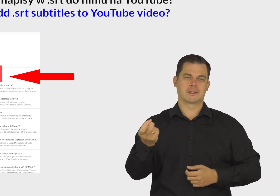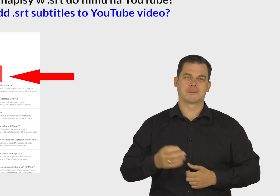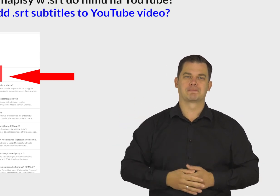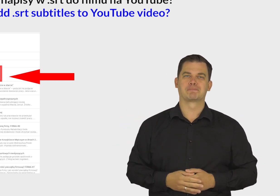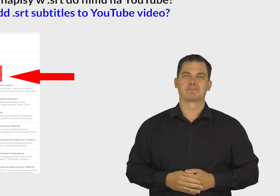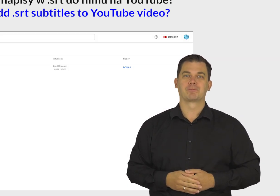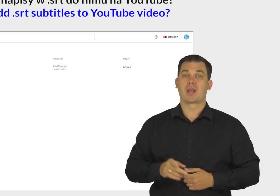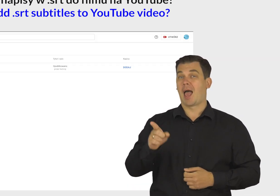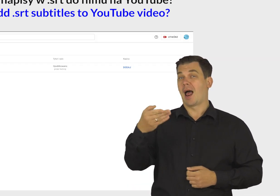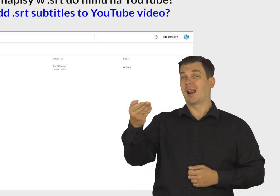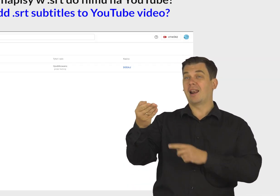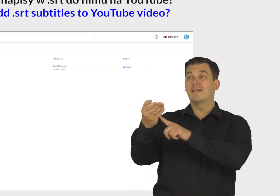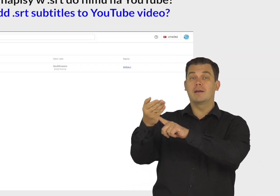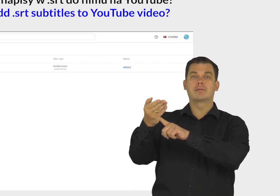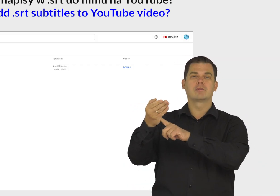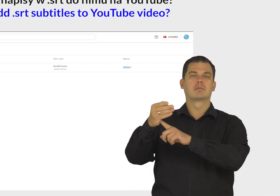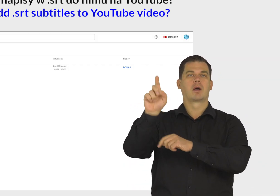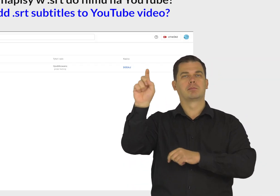Dzięki za oglądanie!